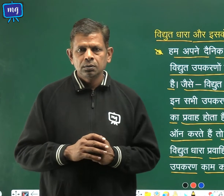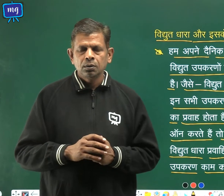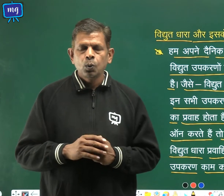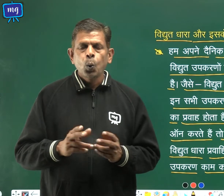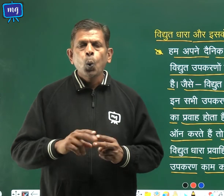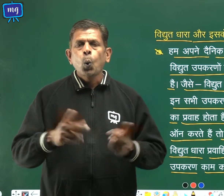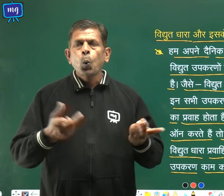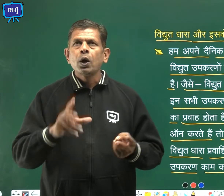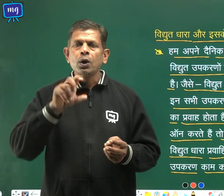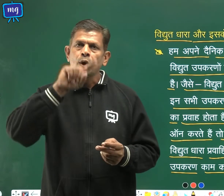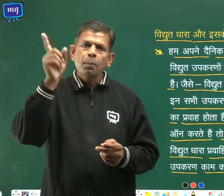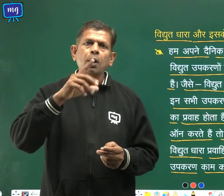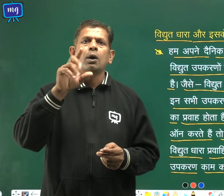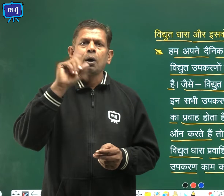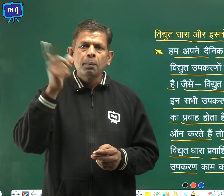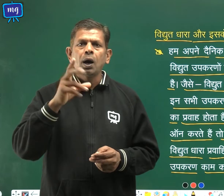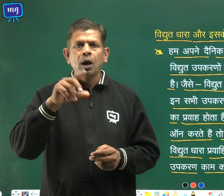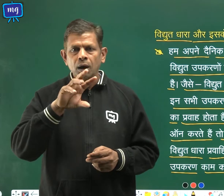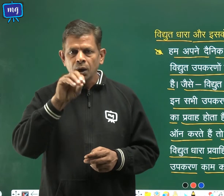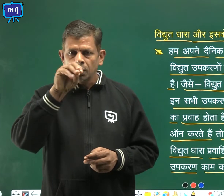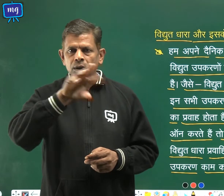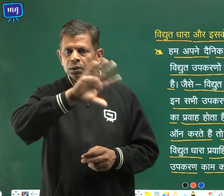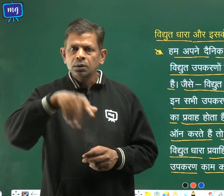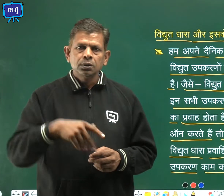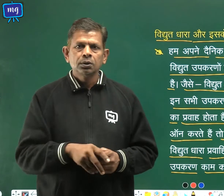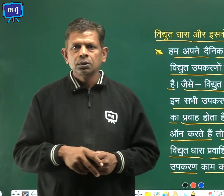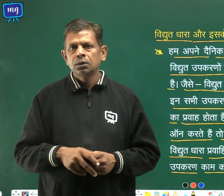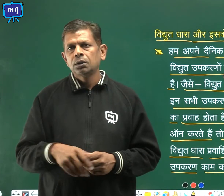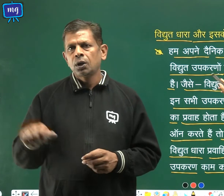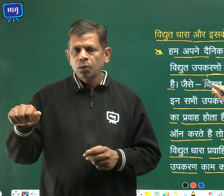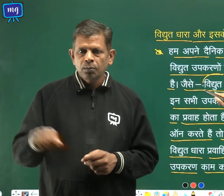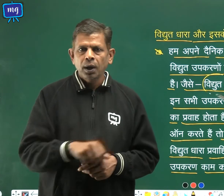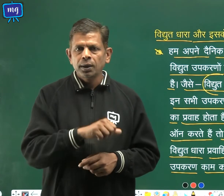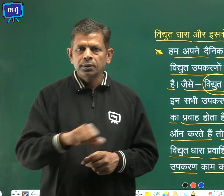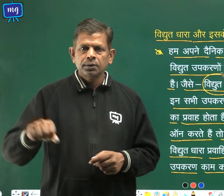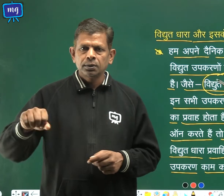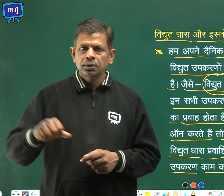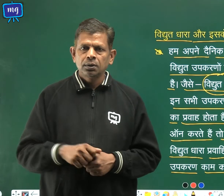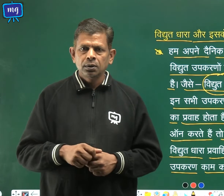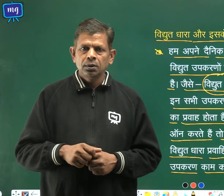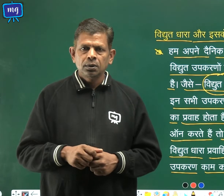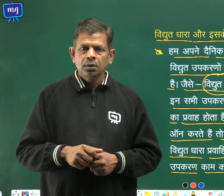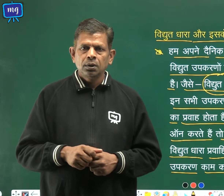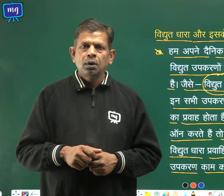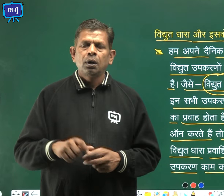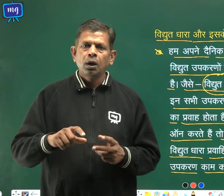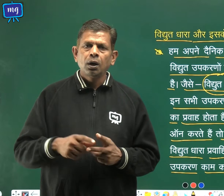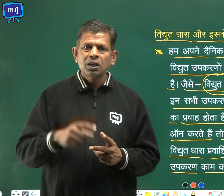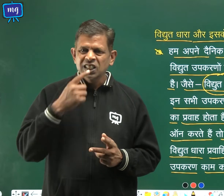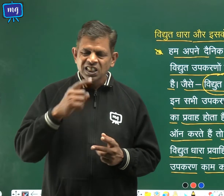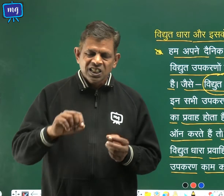कई उपकरण काम में लेते हैं, जैसे विद्युत प्रेस, विद्युत